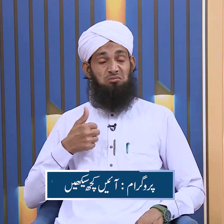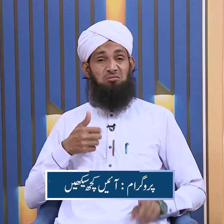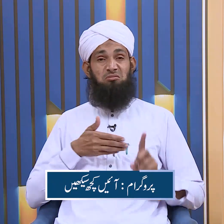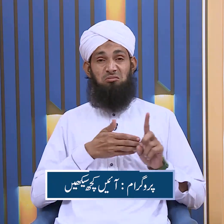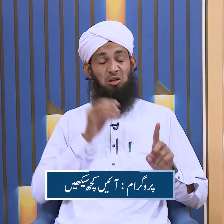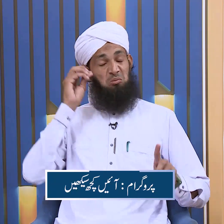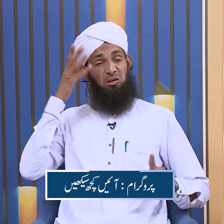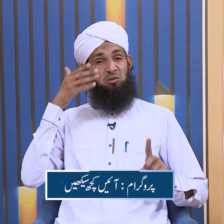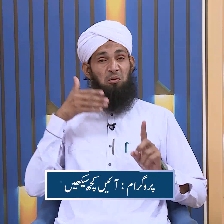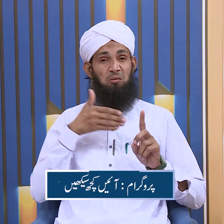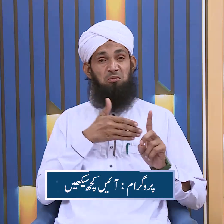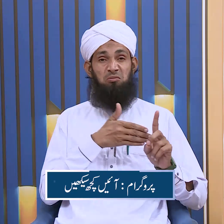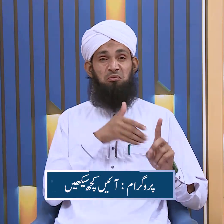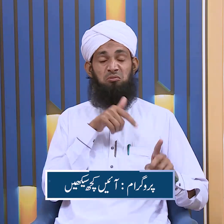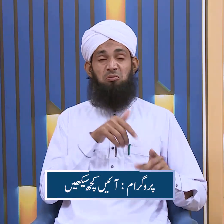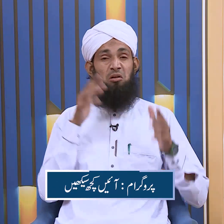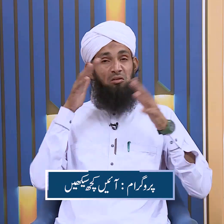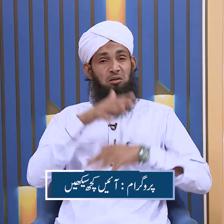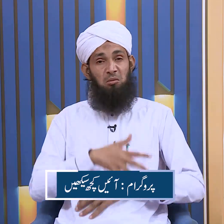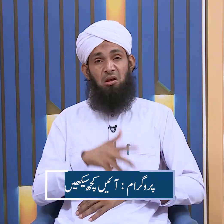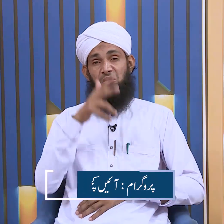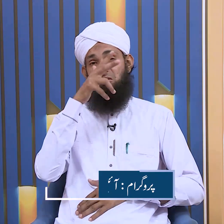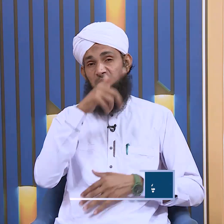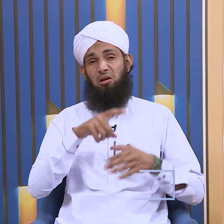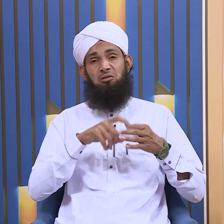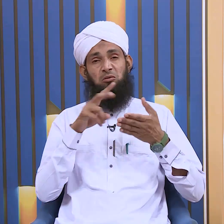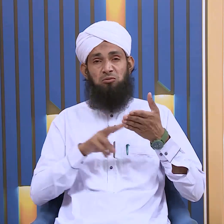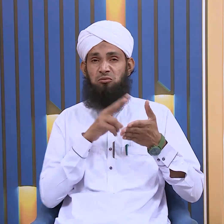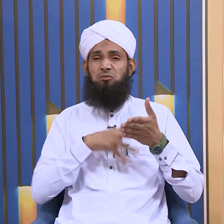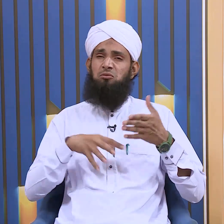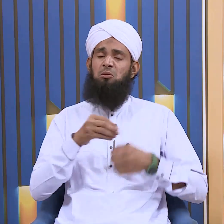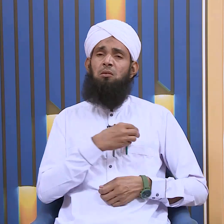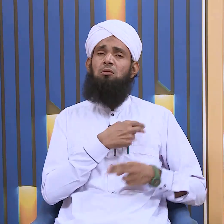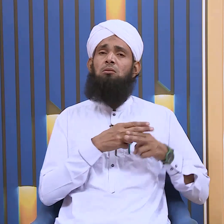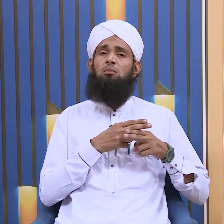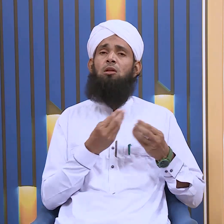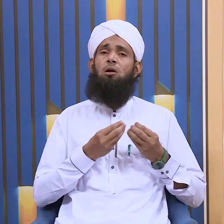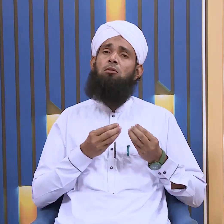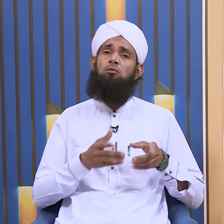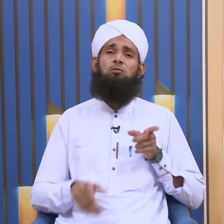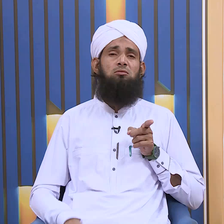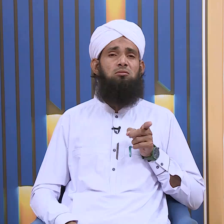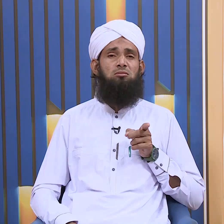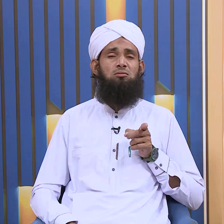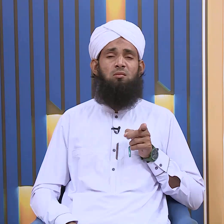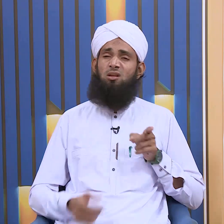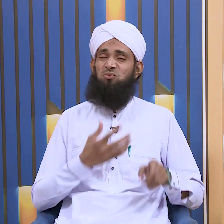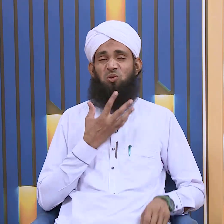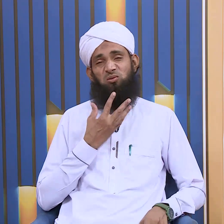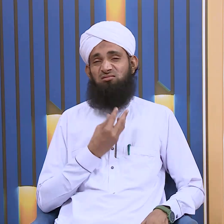کر اس کے لیے عبادت اور ریاضت کی سختیاں برداشت کرنا بھی آسان ہو جاتا ہے۔ مگر افسوس، ہم ذرا